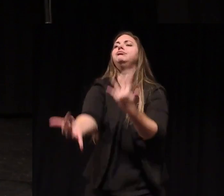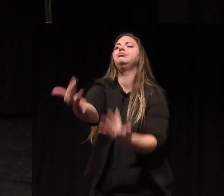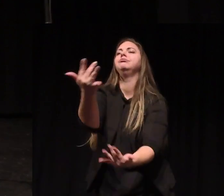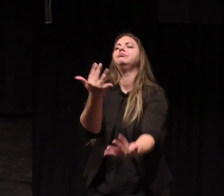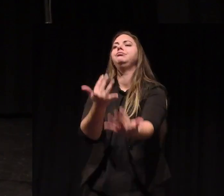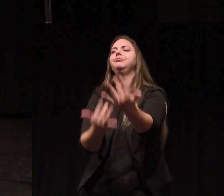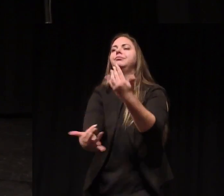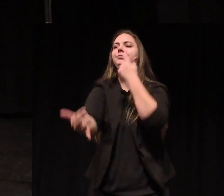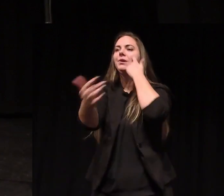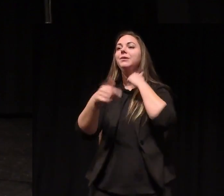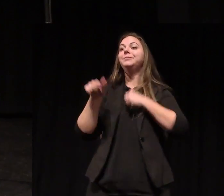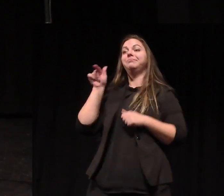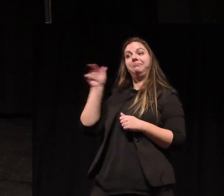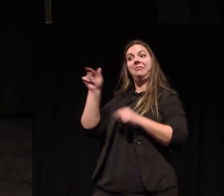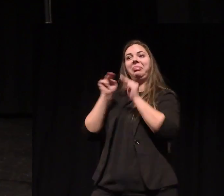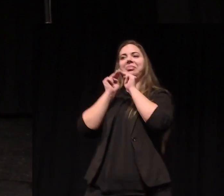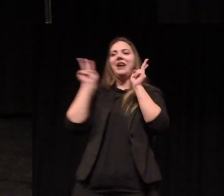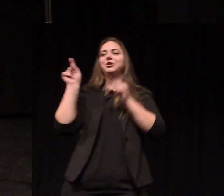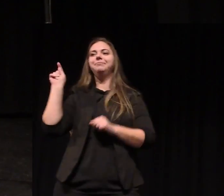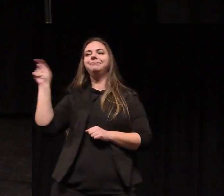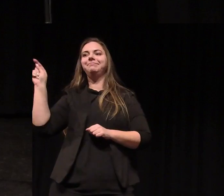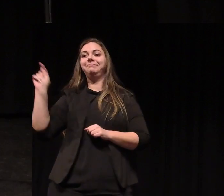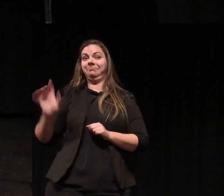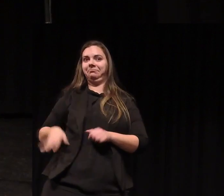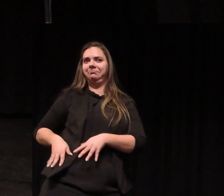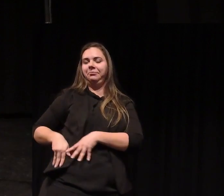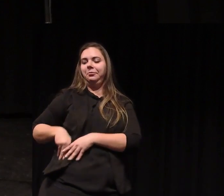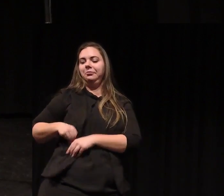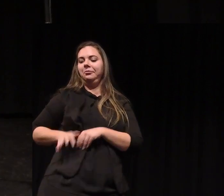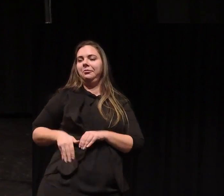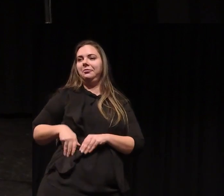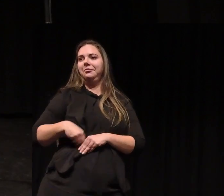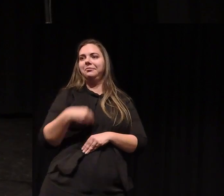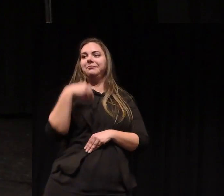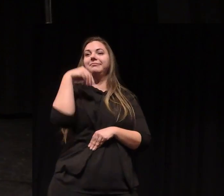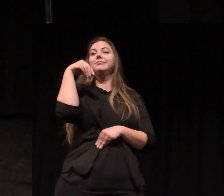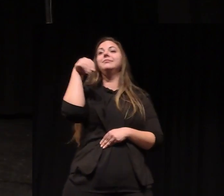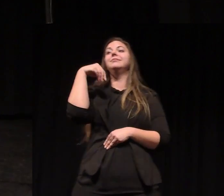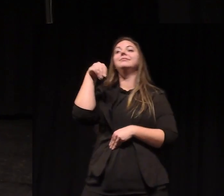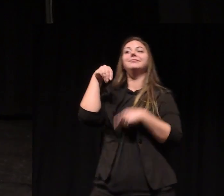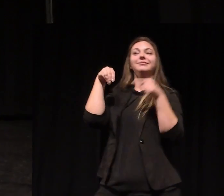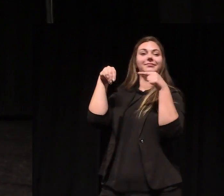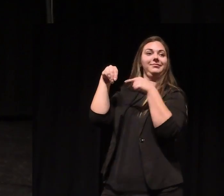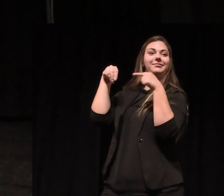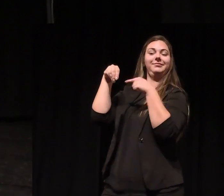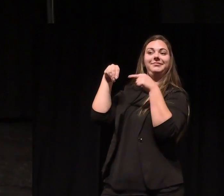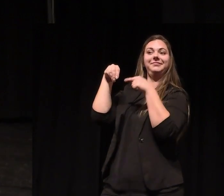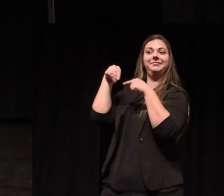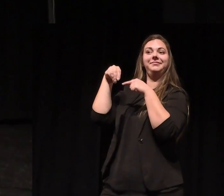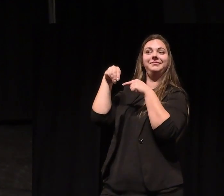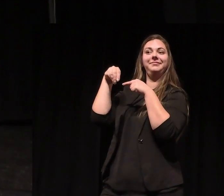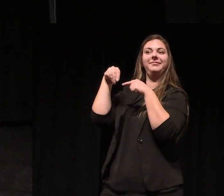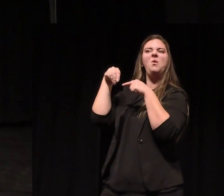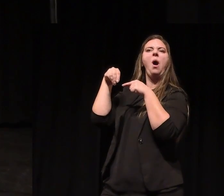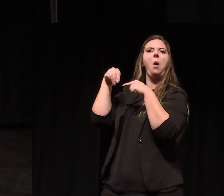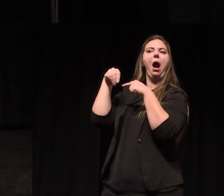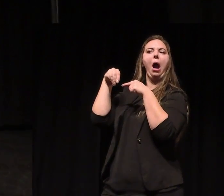allé chercher dans sa poche et a sorti un petit